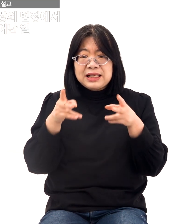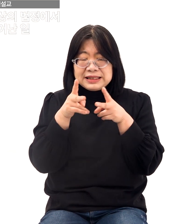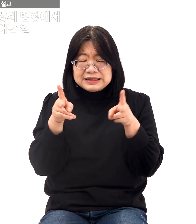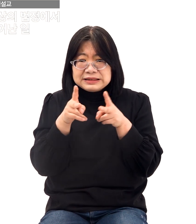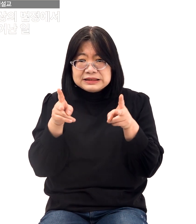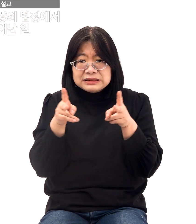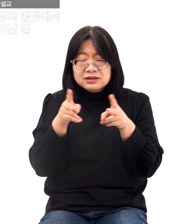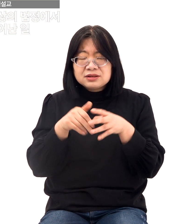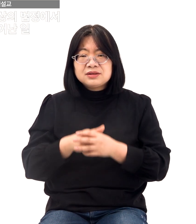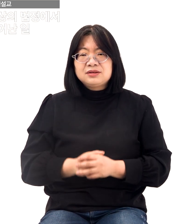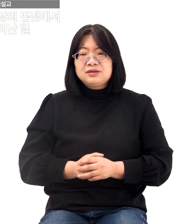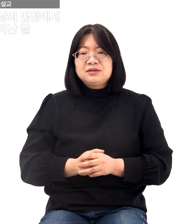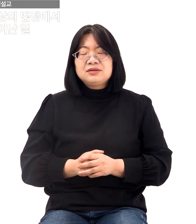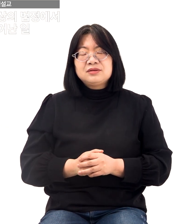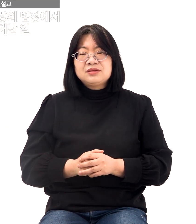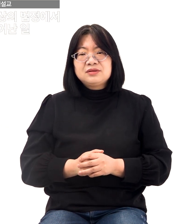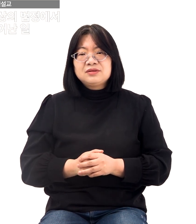2층에